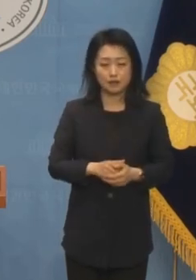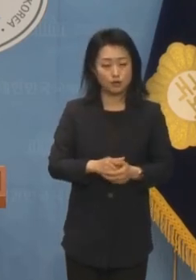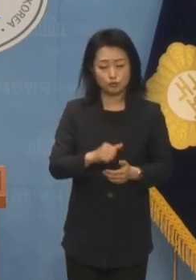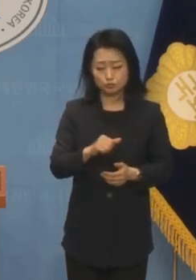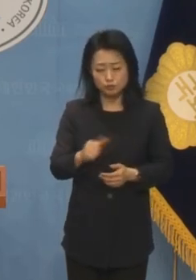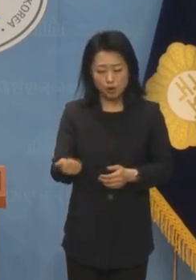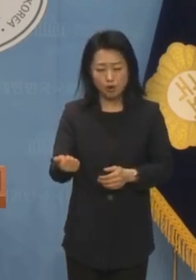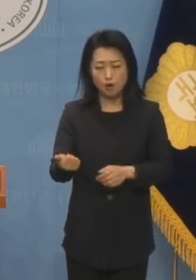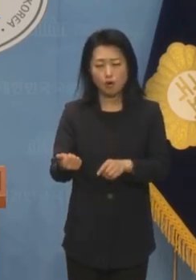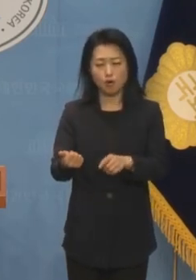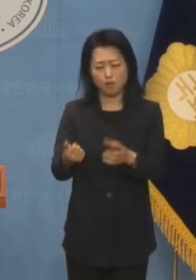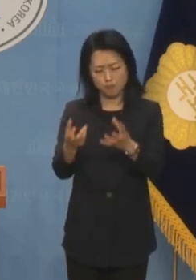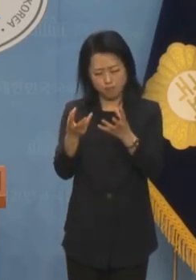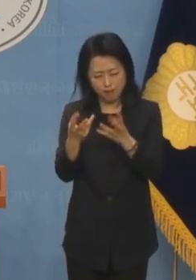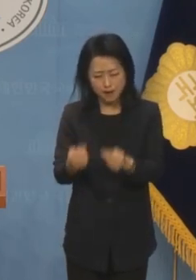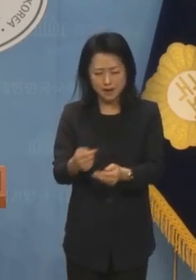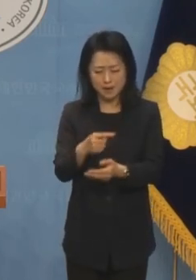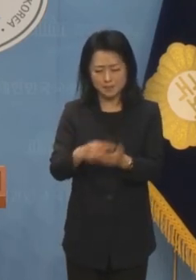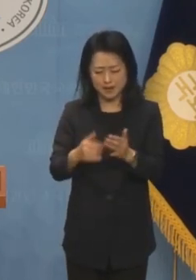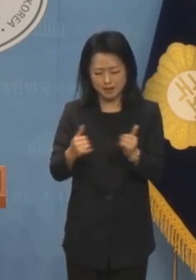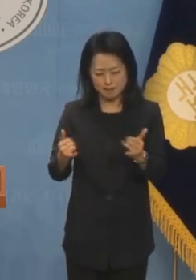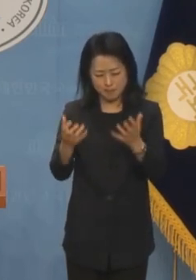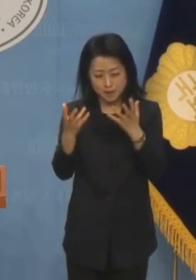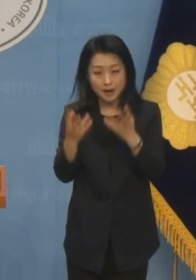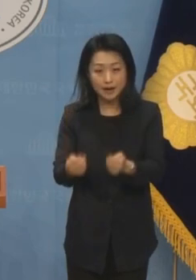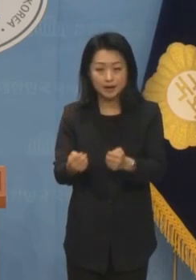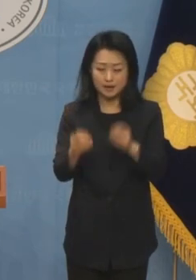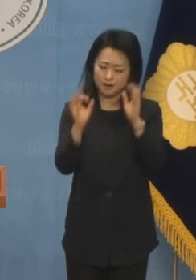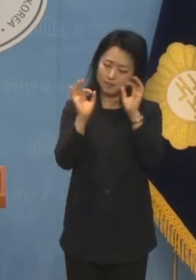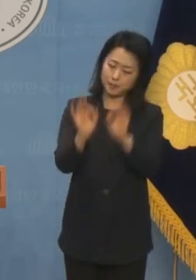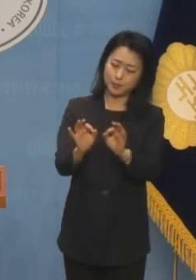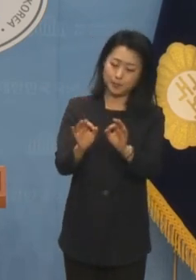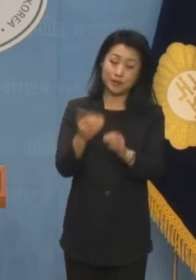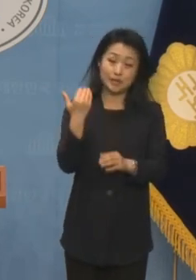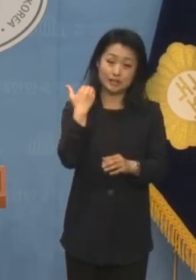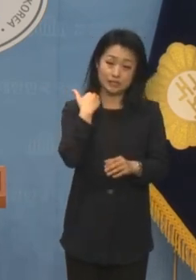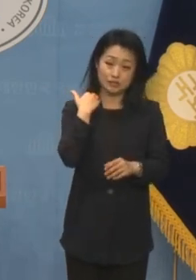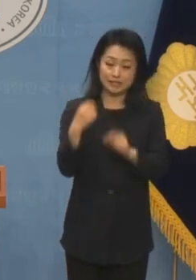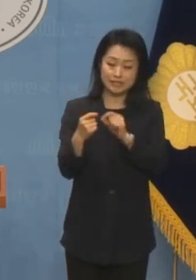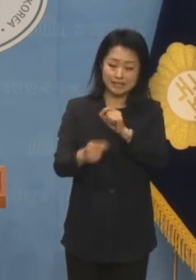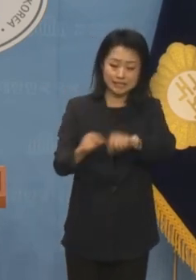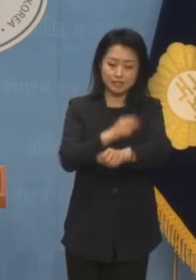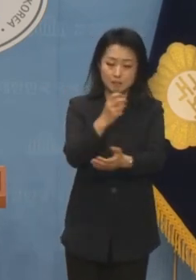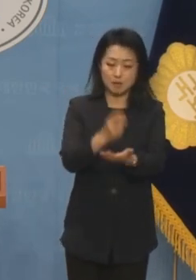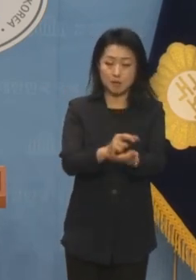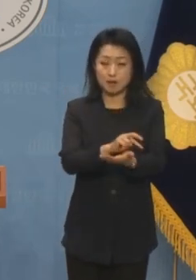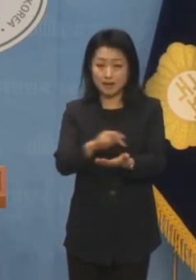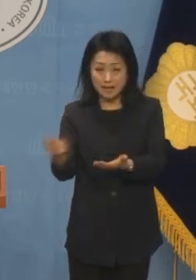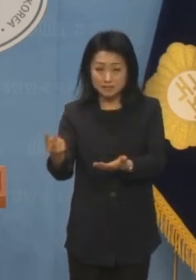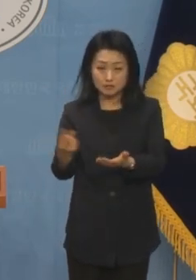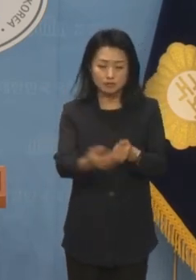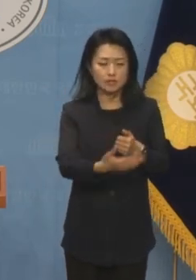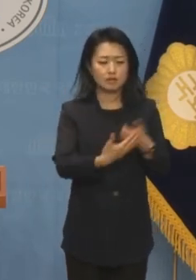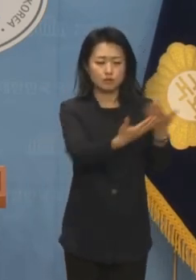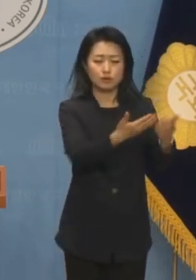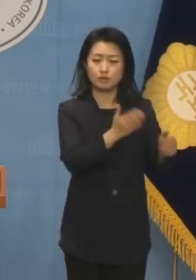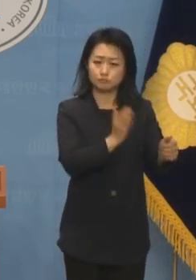벼랑 끝에 내몰린 수많은 피해자를 생각한다면 전세 사기 특별법 개정에 협조해야 할